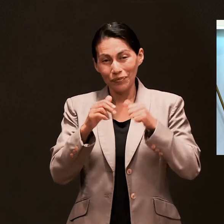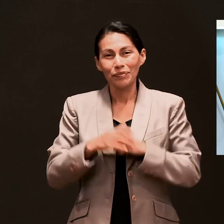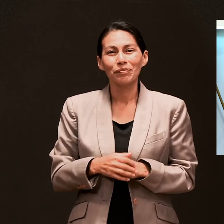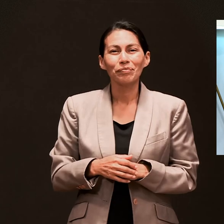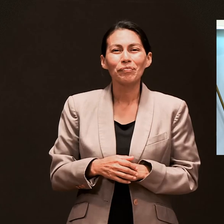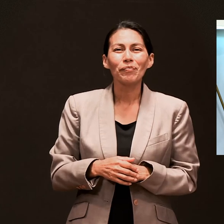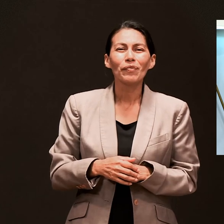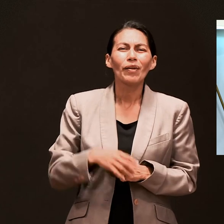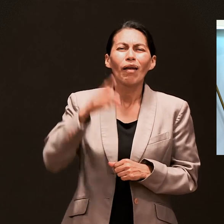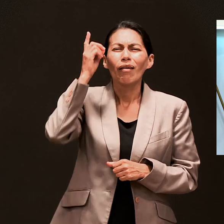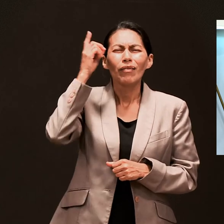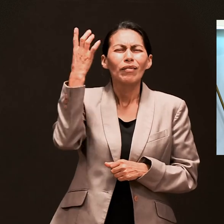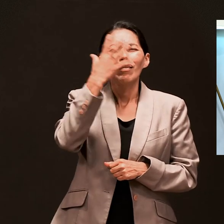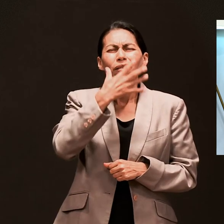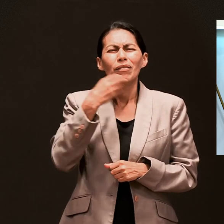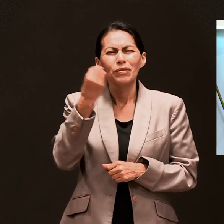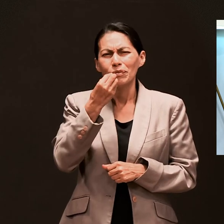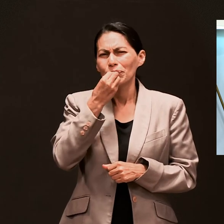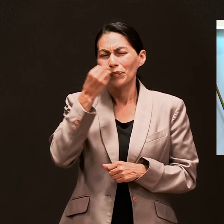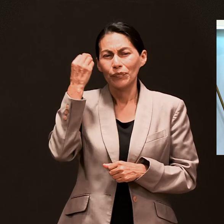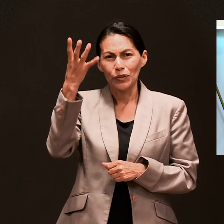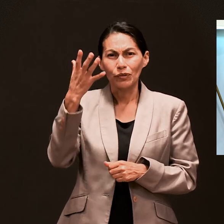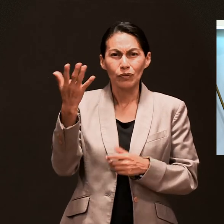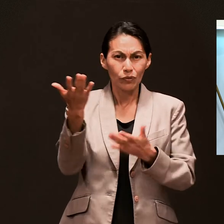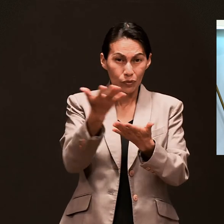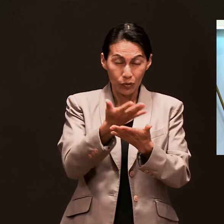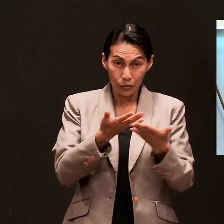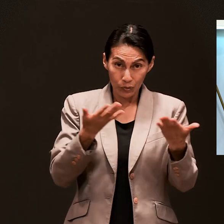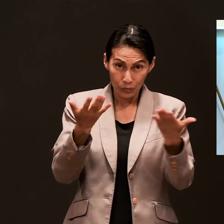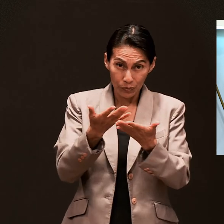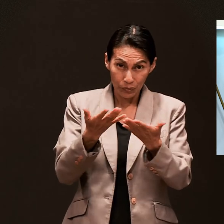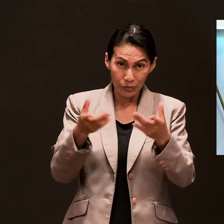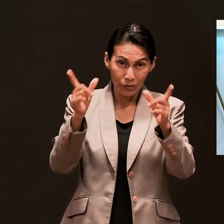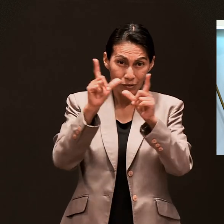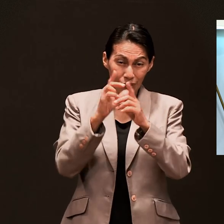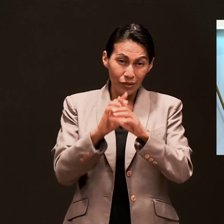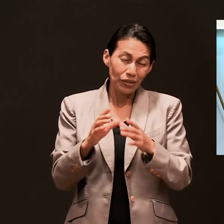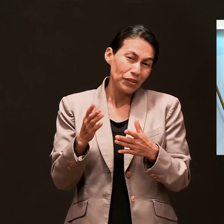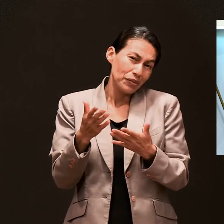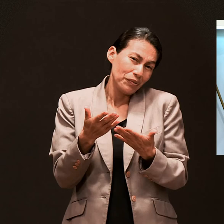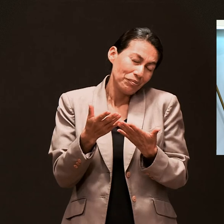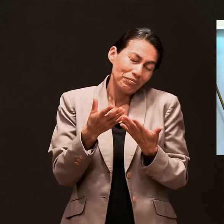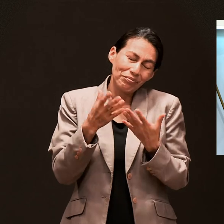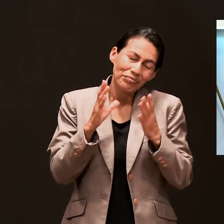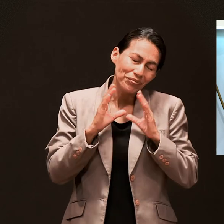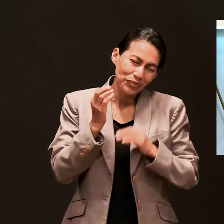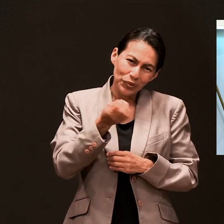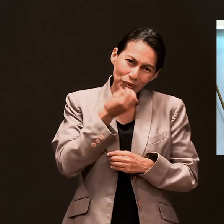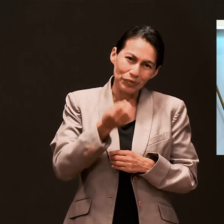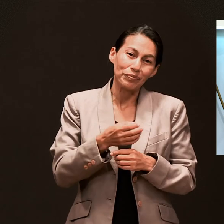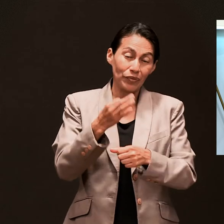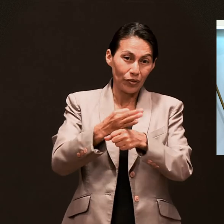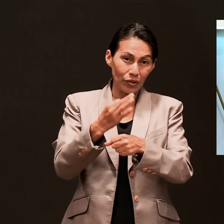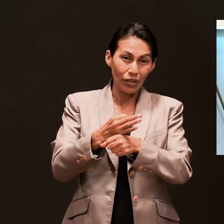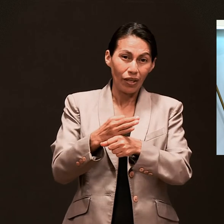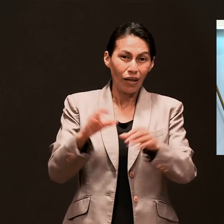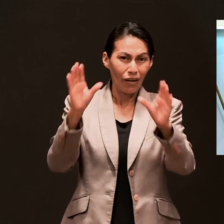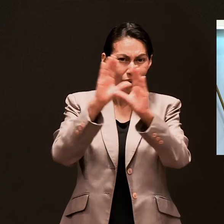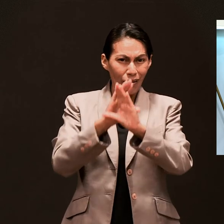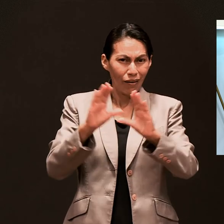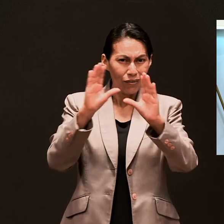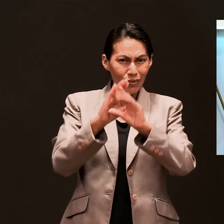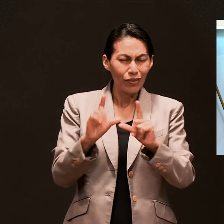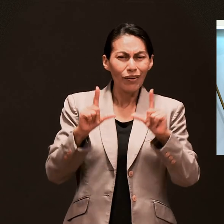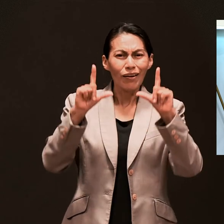un Dios maravilloso vamos a unirnos en oración todos mientras escuchamos un canto de Alabanza a